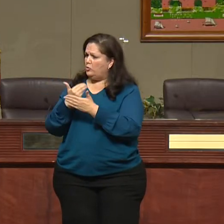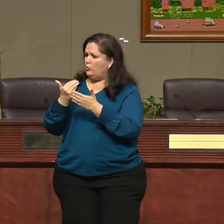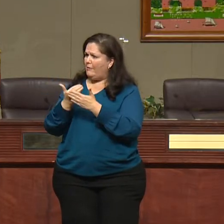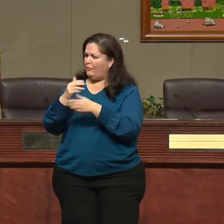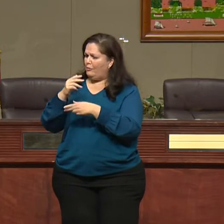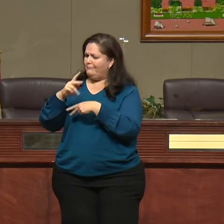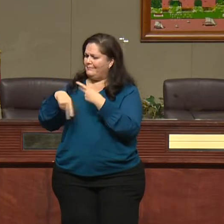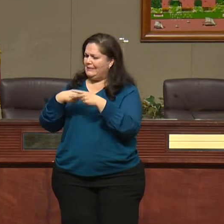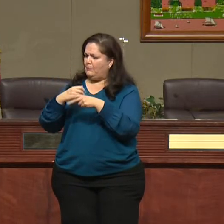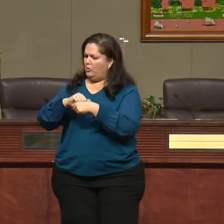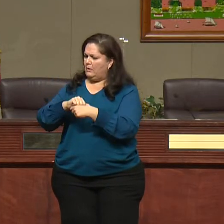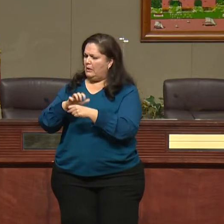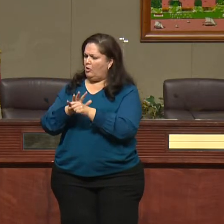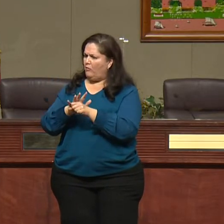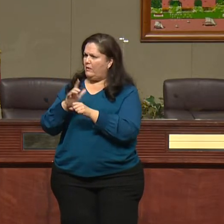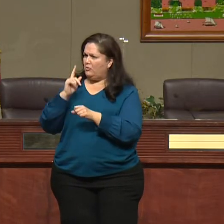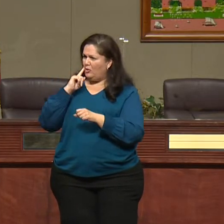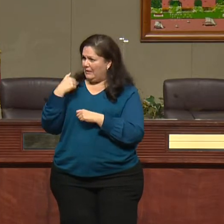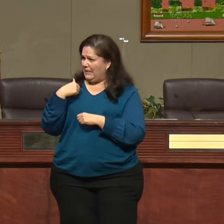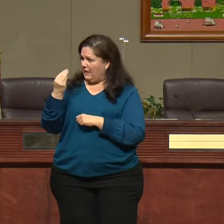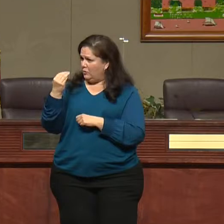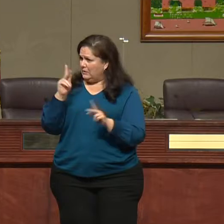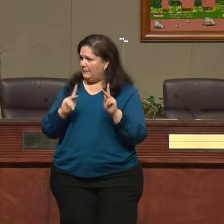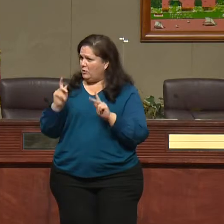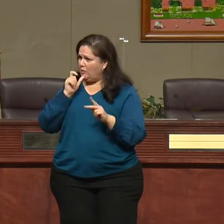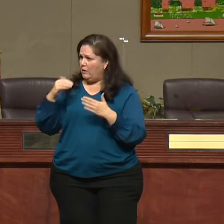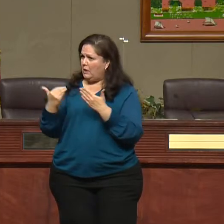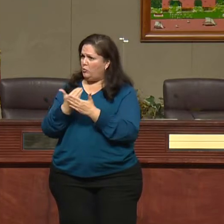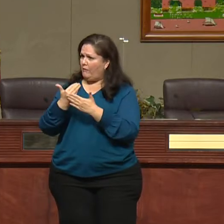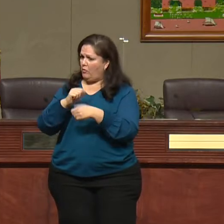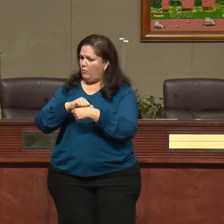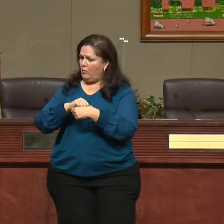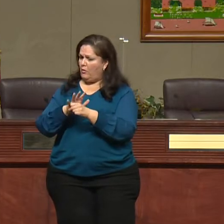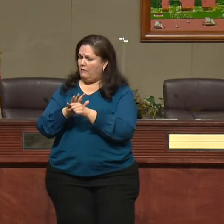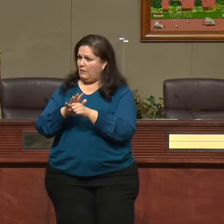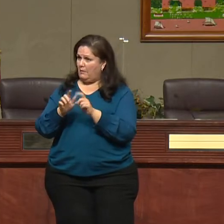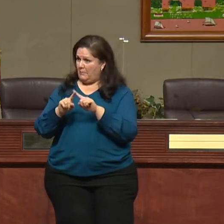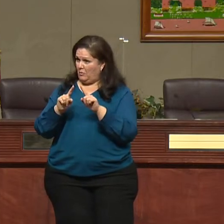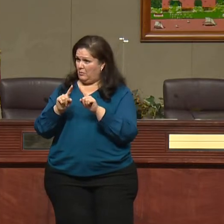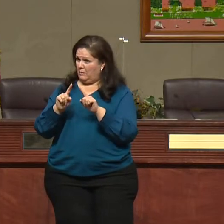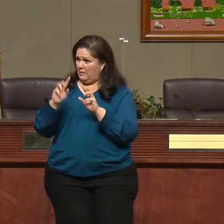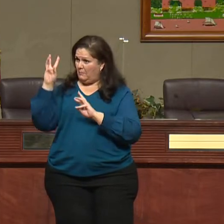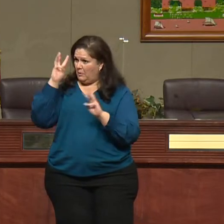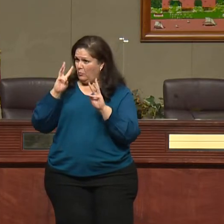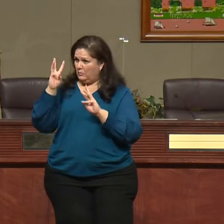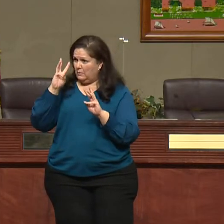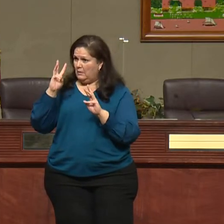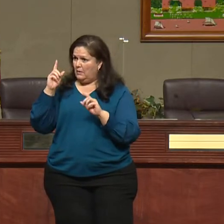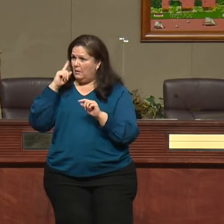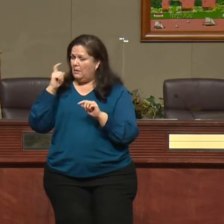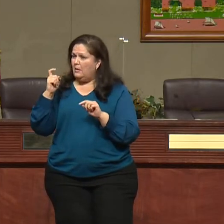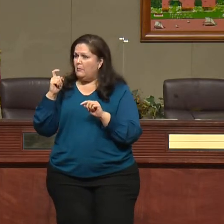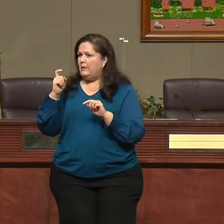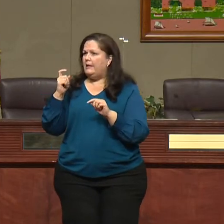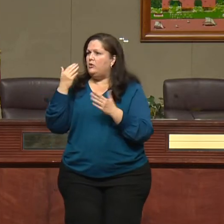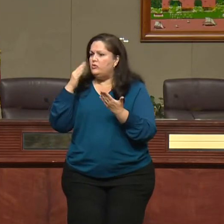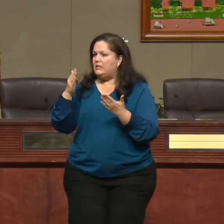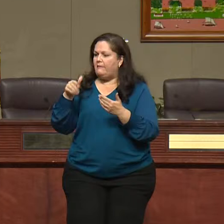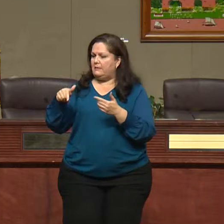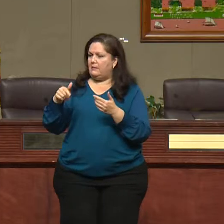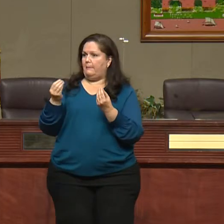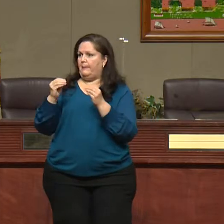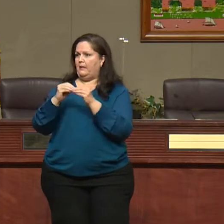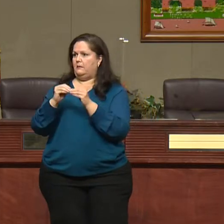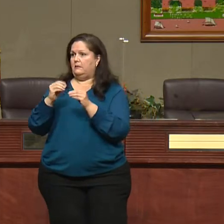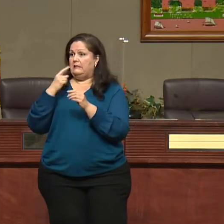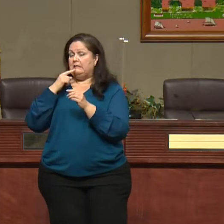de COVID? Entiendo que son 14, pero hay preocupación por el subregistro, porque muchas personas, no se sabe si hay más casos al